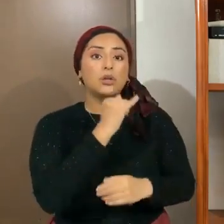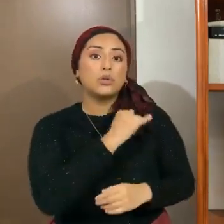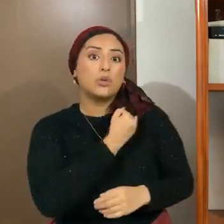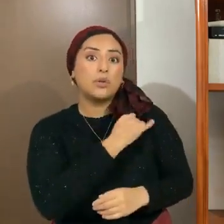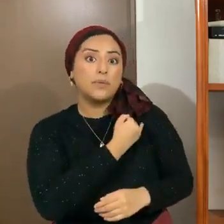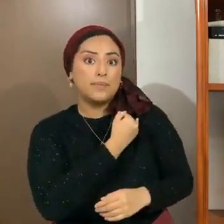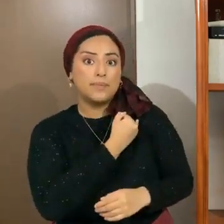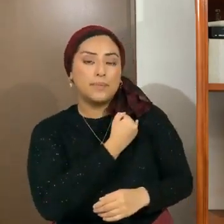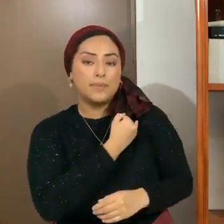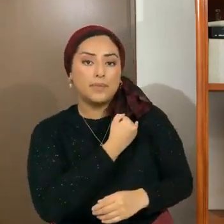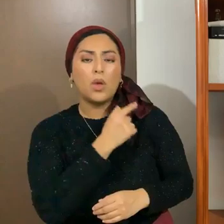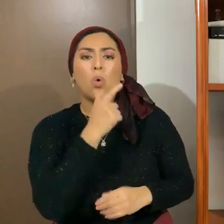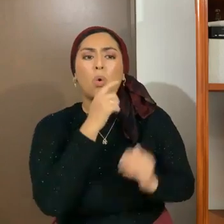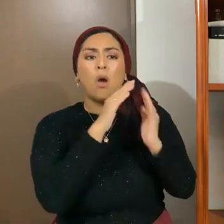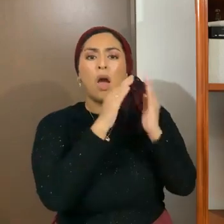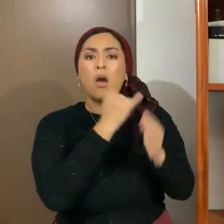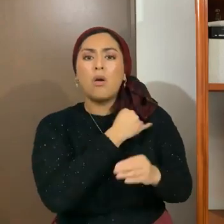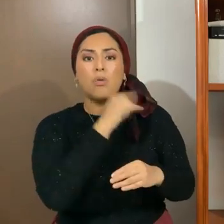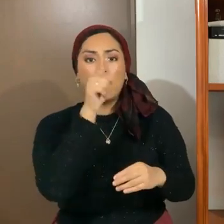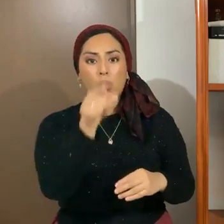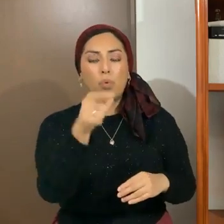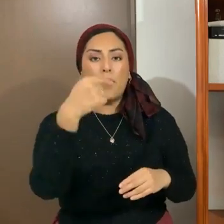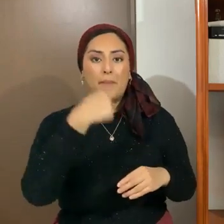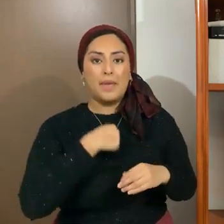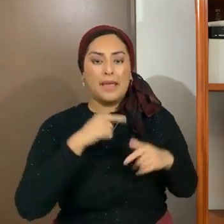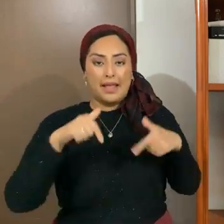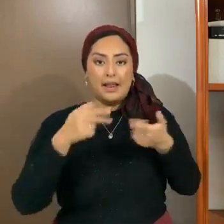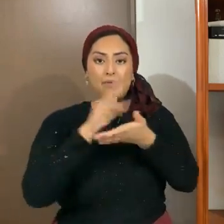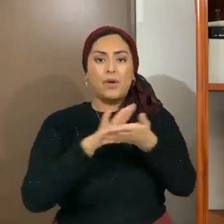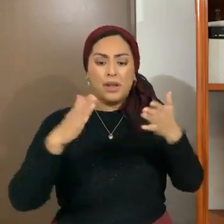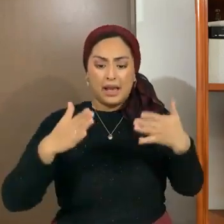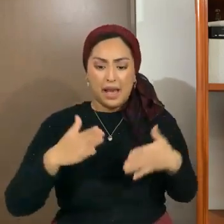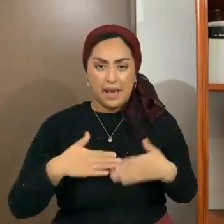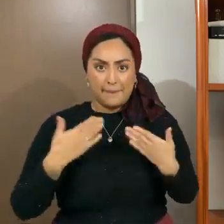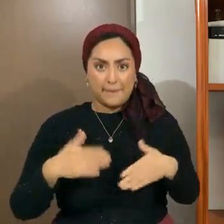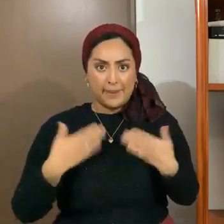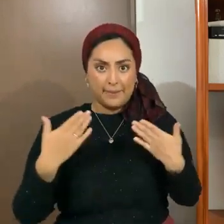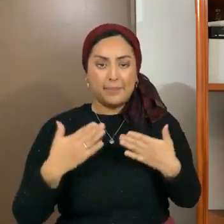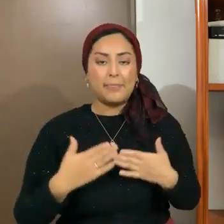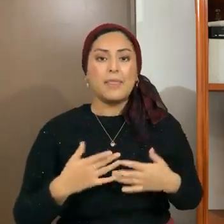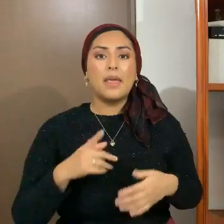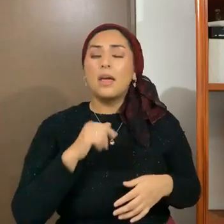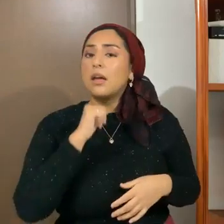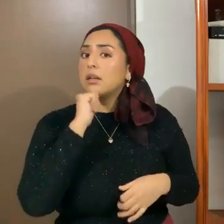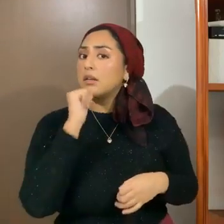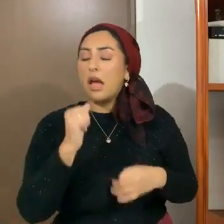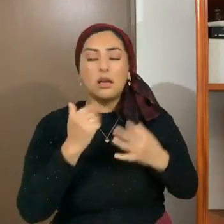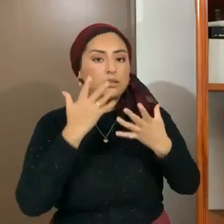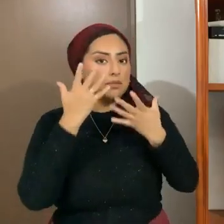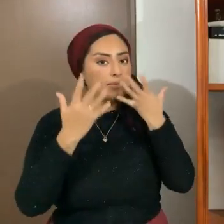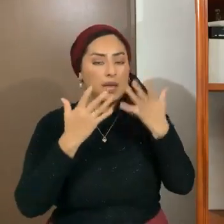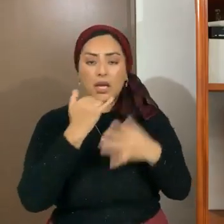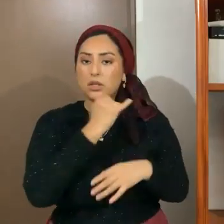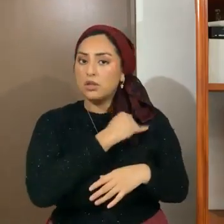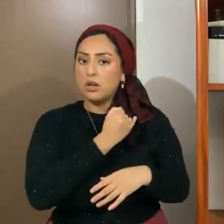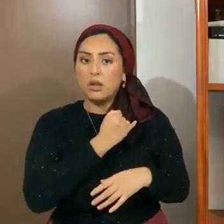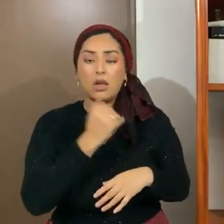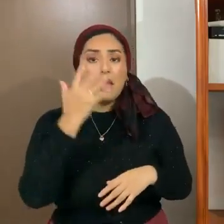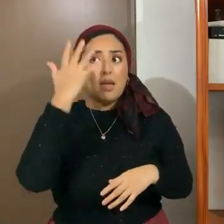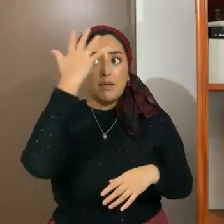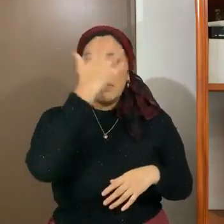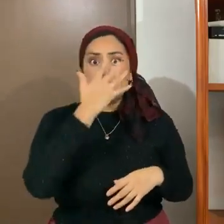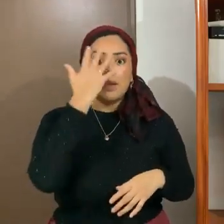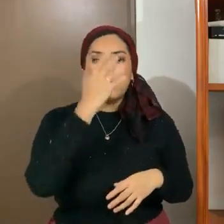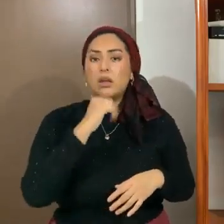ti, amado hermano, que eres santo, que eres santa, gózate. No será avergonzado Jacob, ni su rostro se